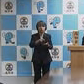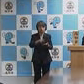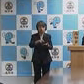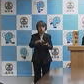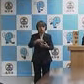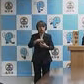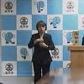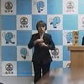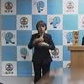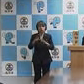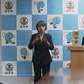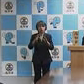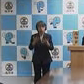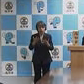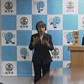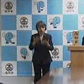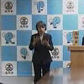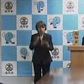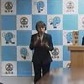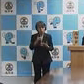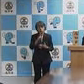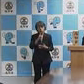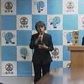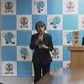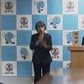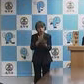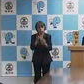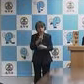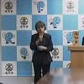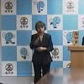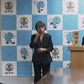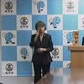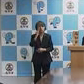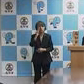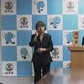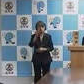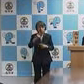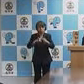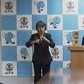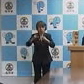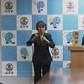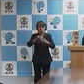先月、受け入れる旨の回答をしたことについて、